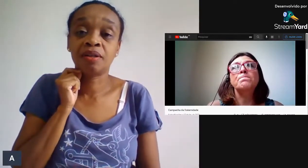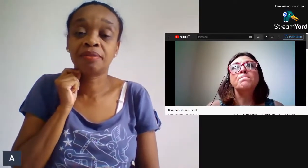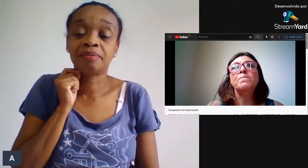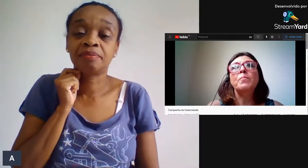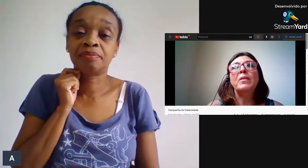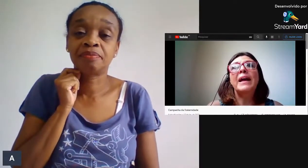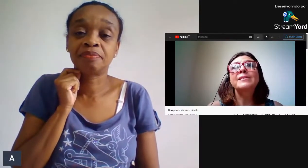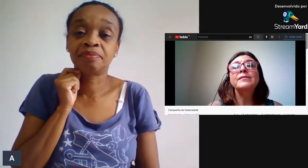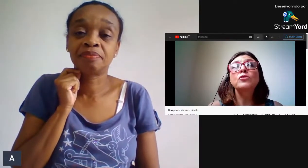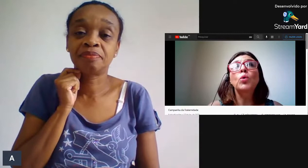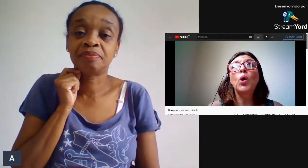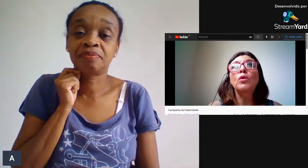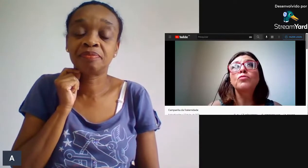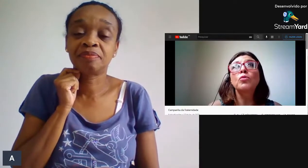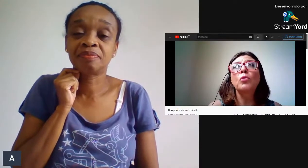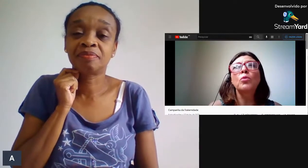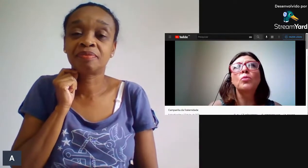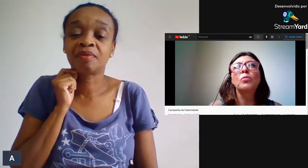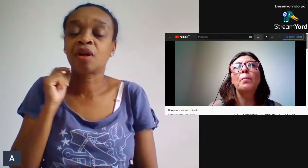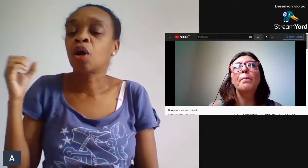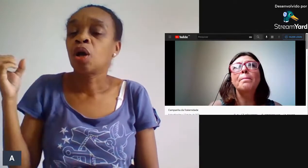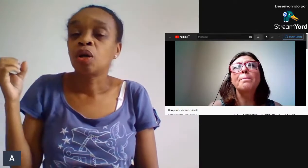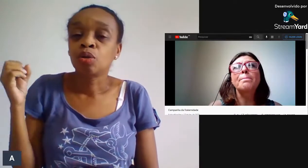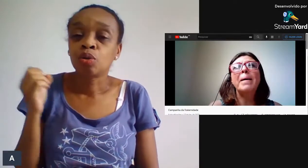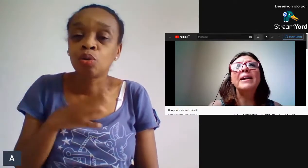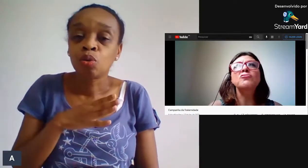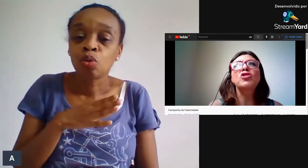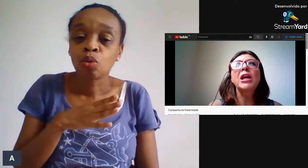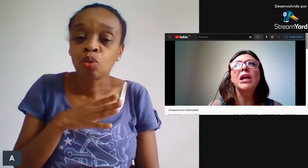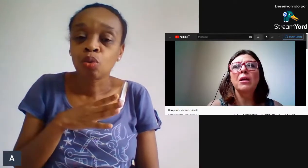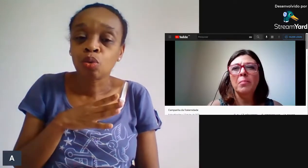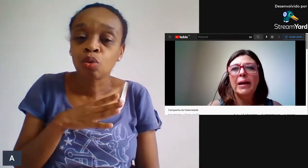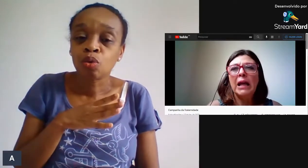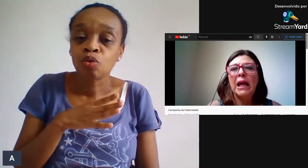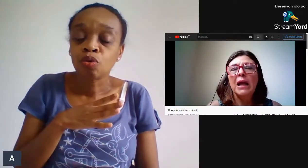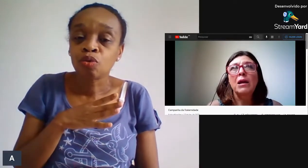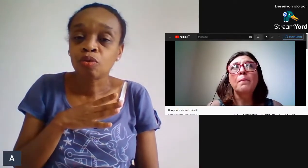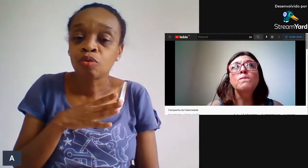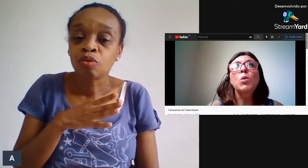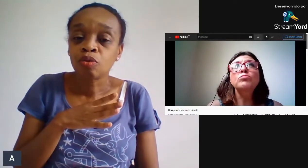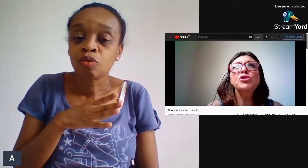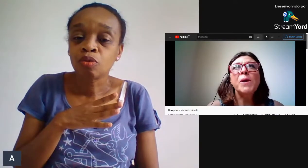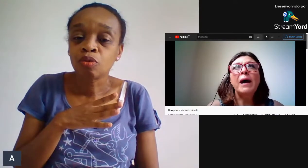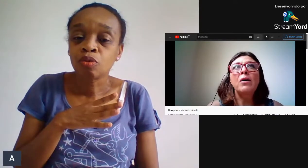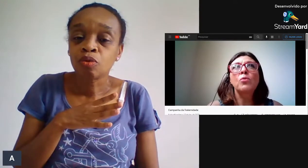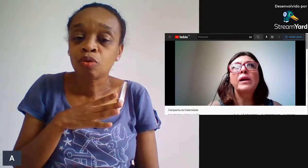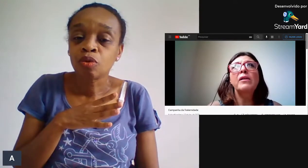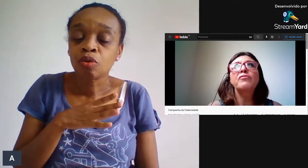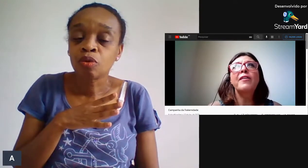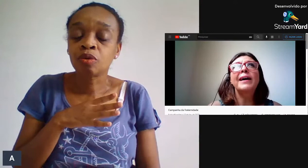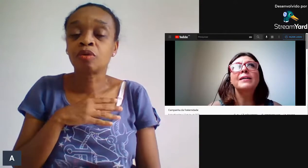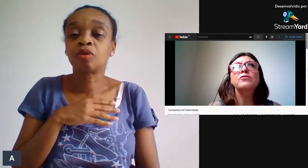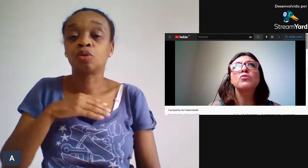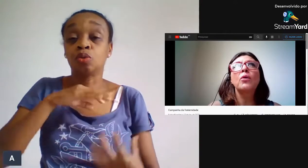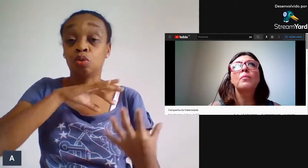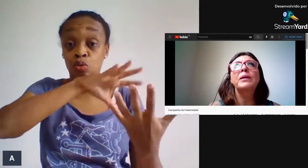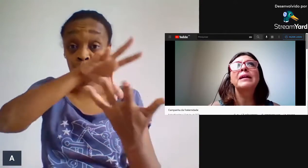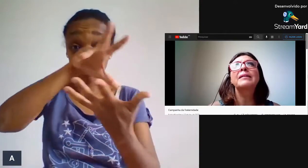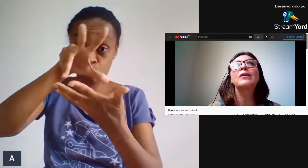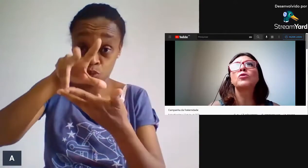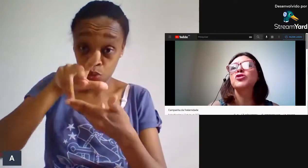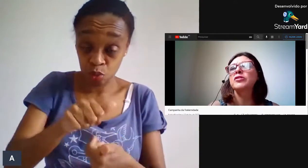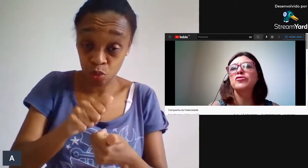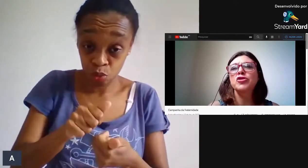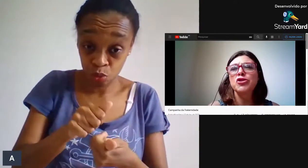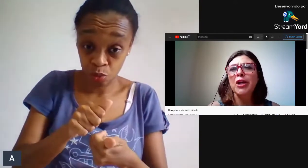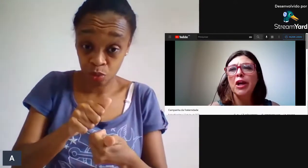a esse novo paradigma, né, mundial, que fala